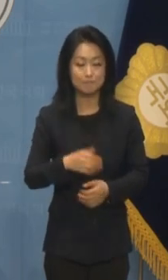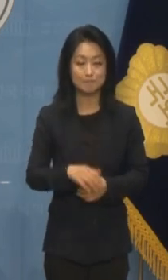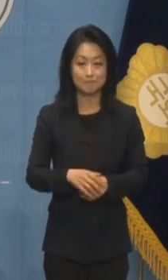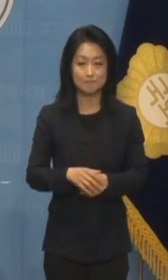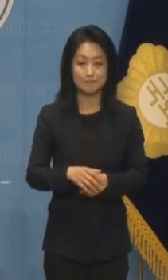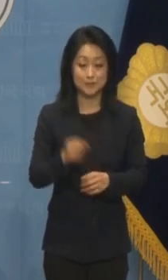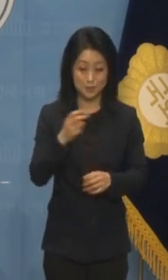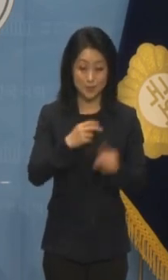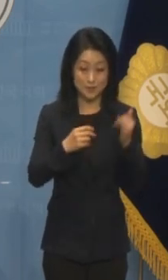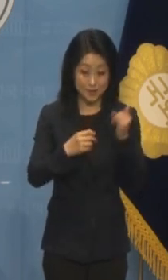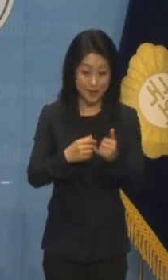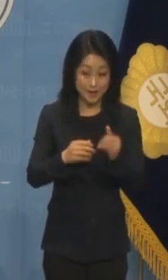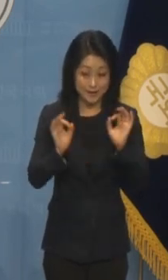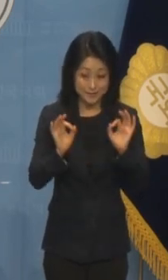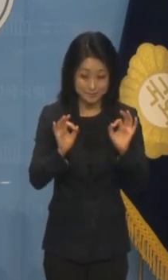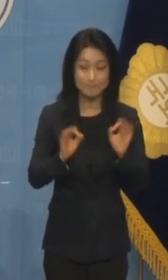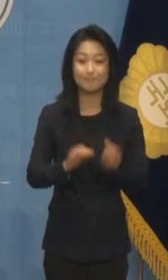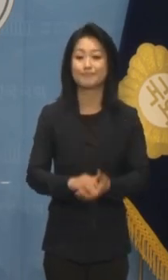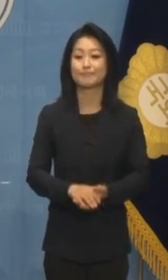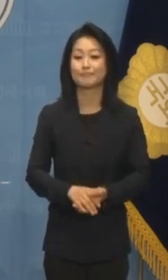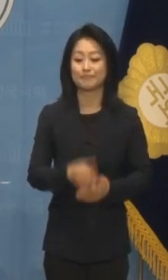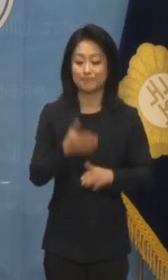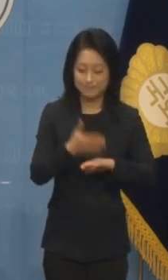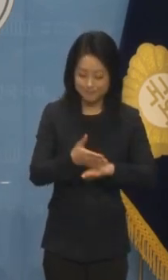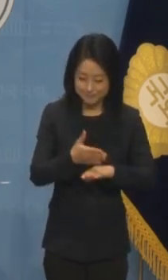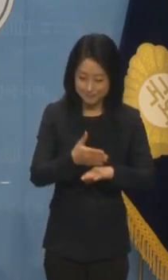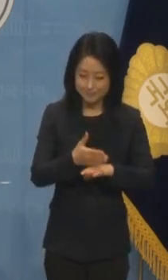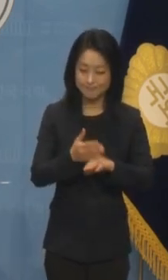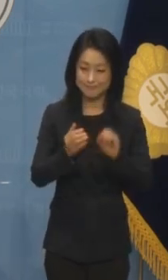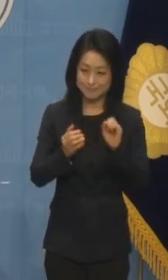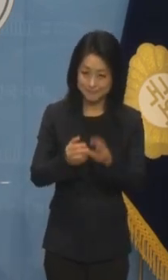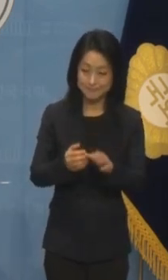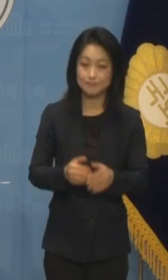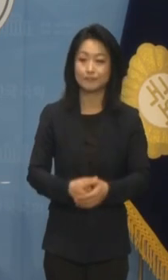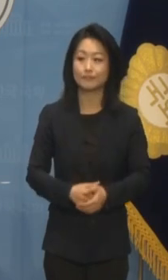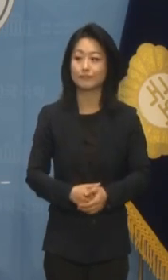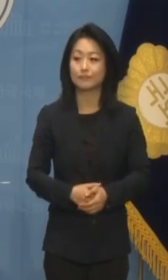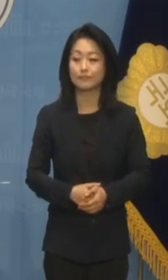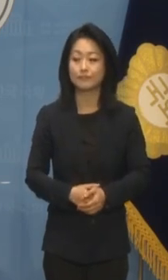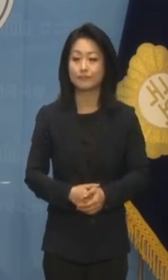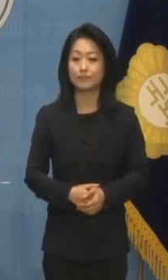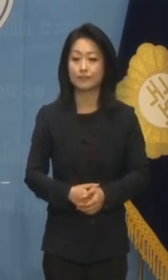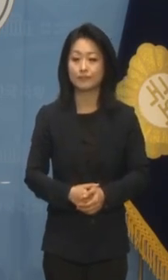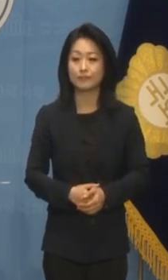그래요. 소통할게요. 알겠습니다. 고맙습니다. 네.